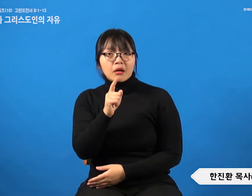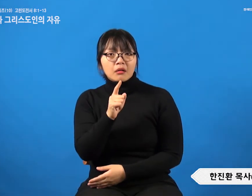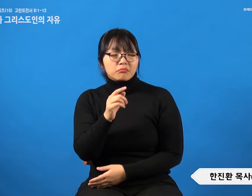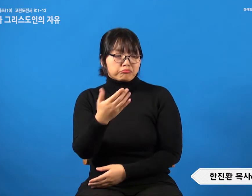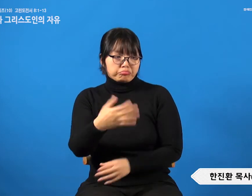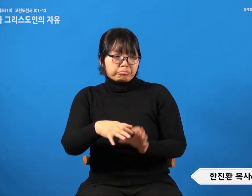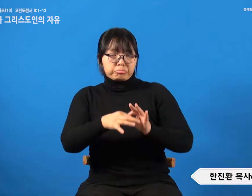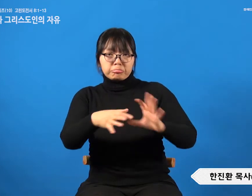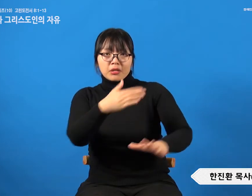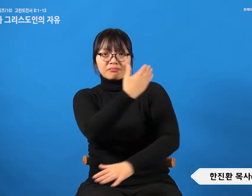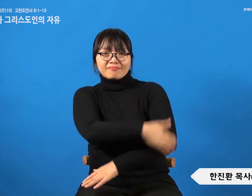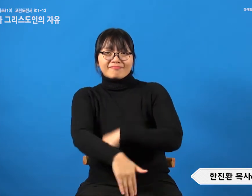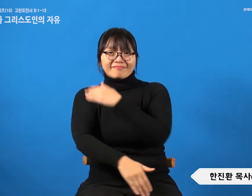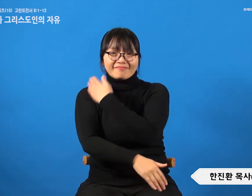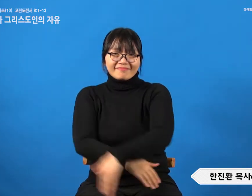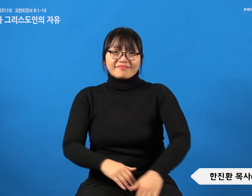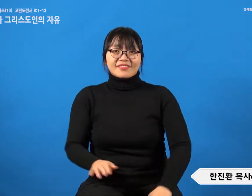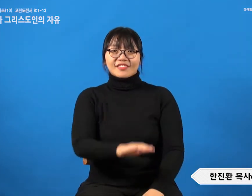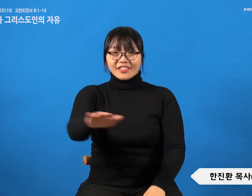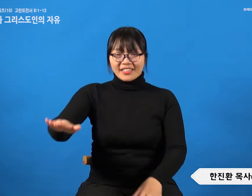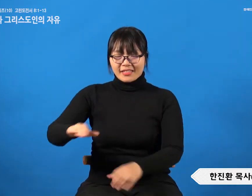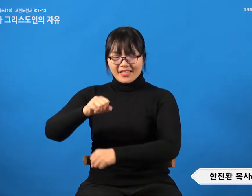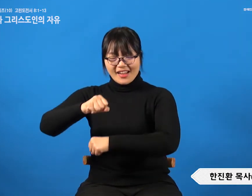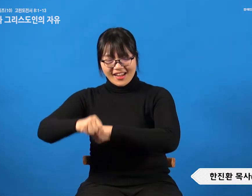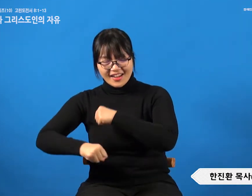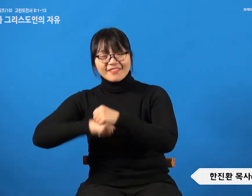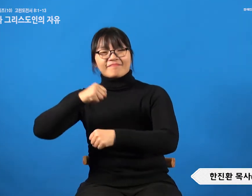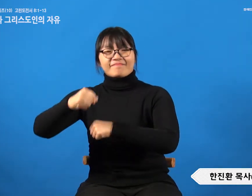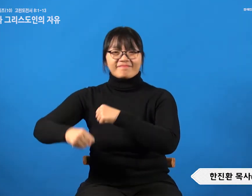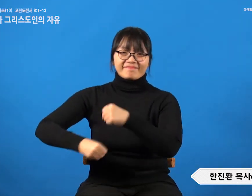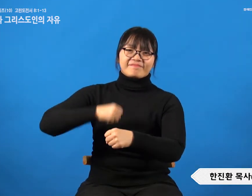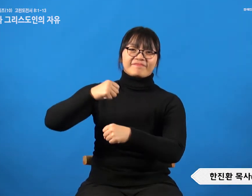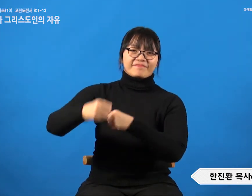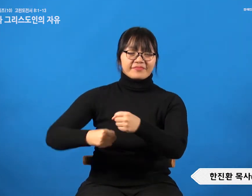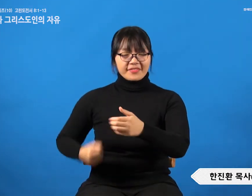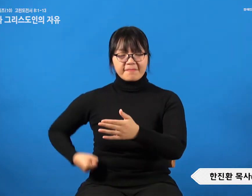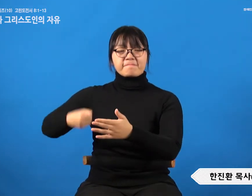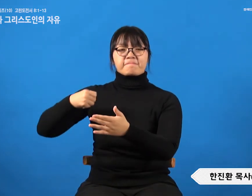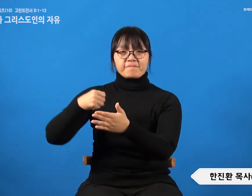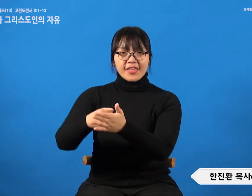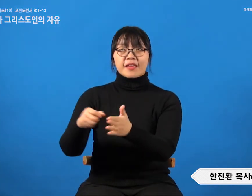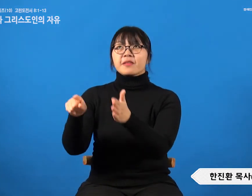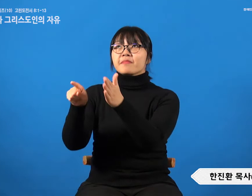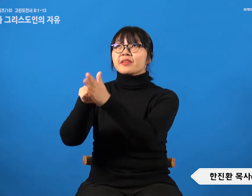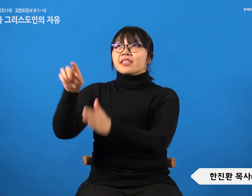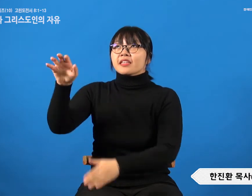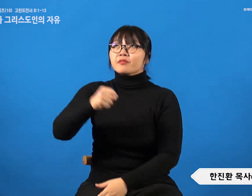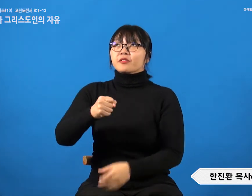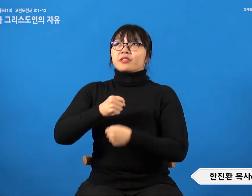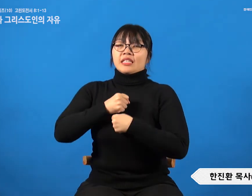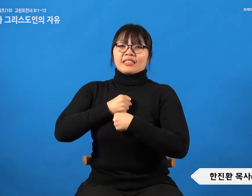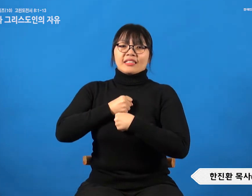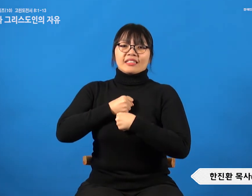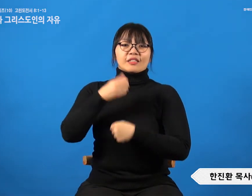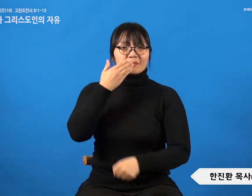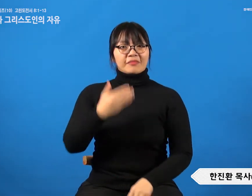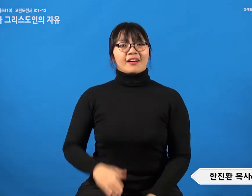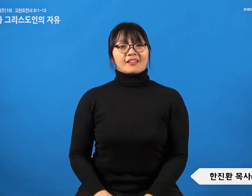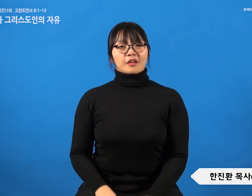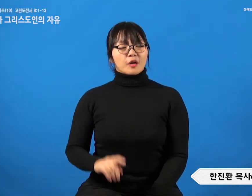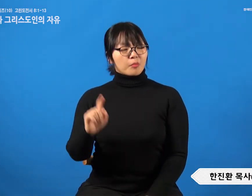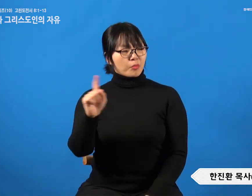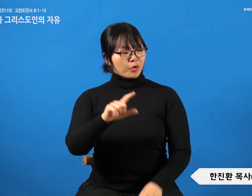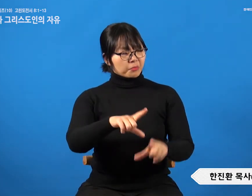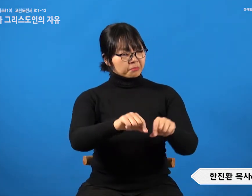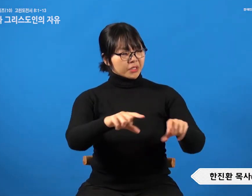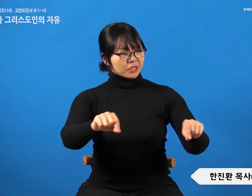없습니다. 우리는 모든 것에서 자유할 수 있습니다. 담대하게 믿음으로는, 믿음을 가지면